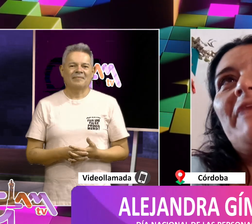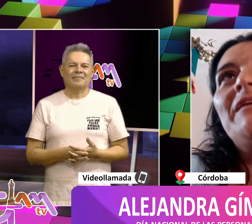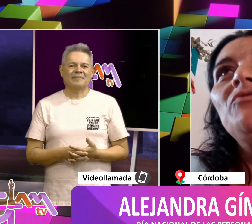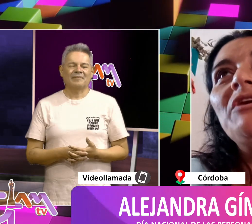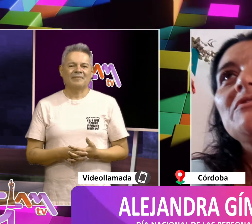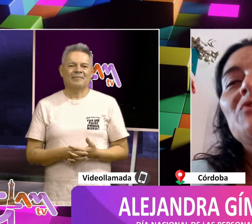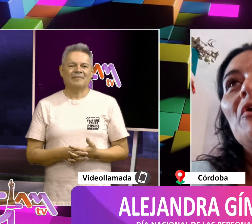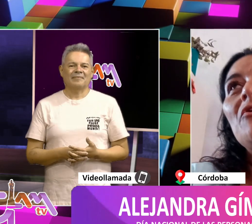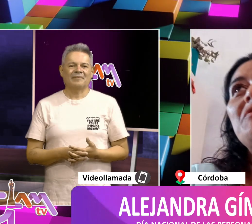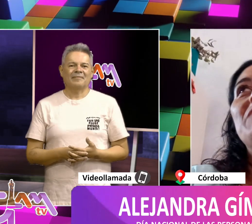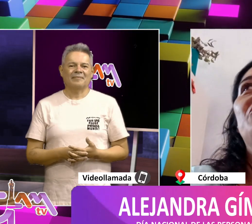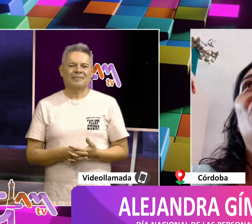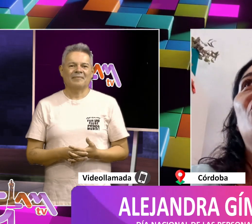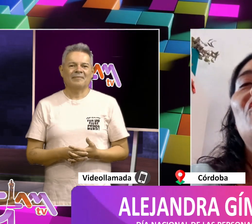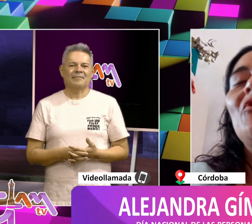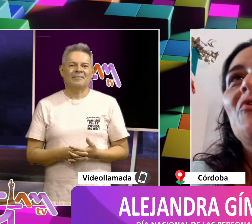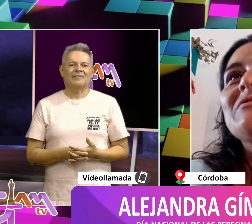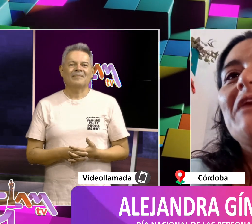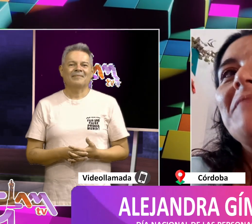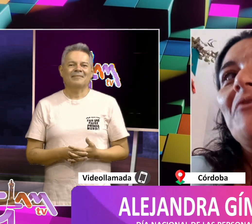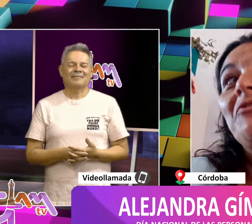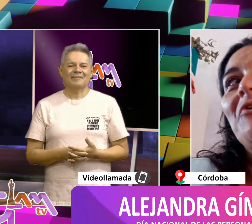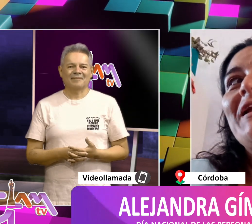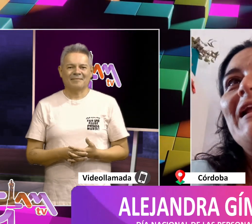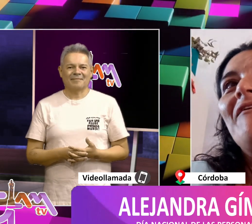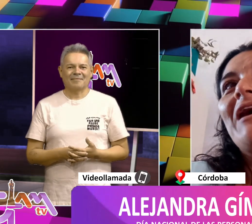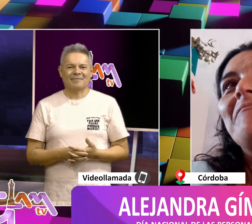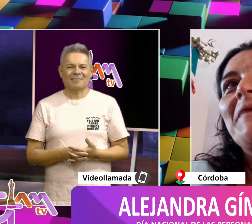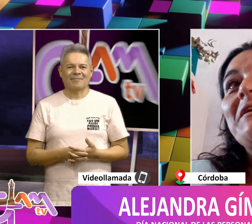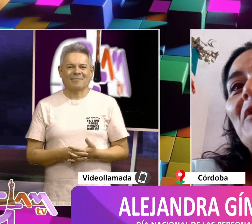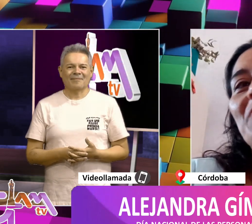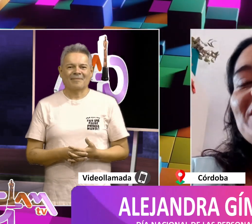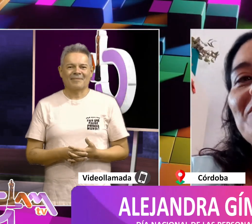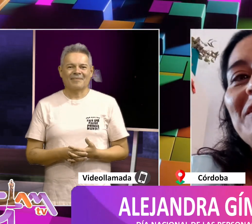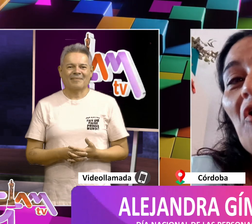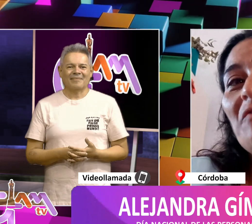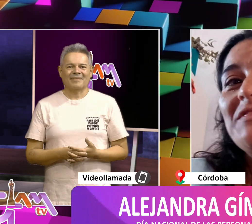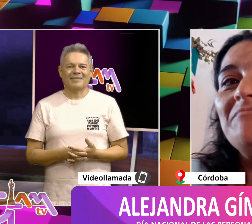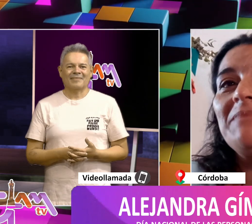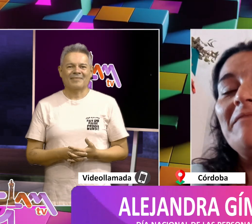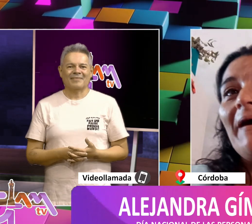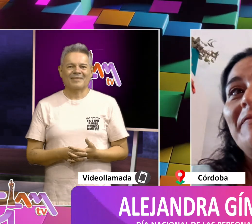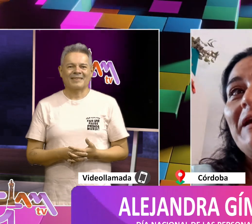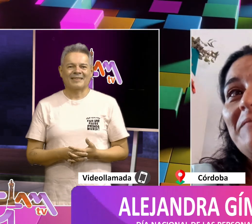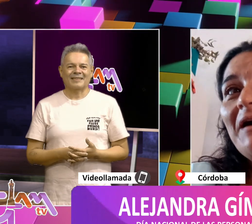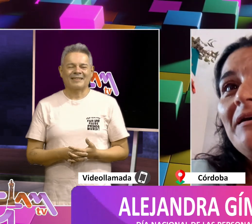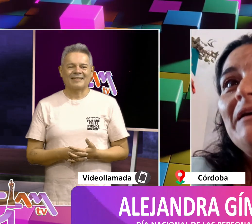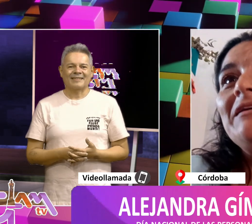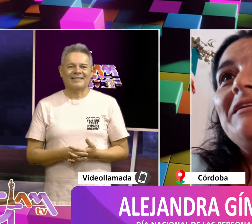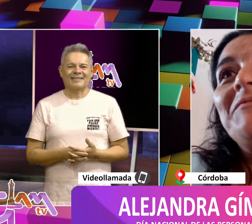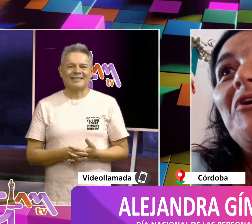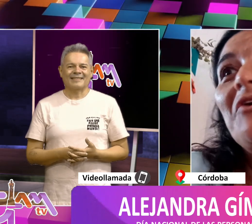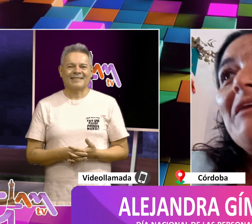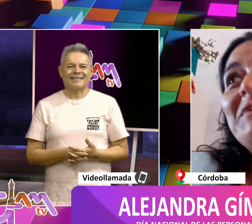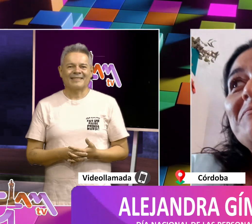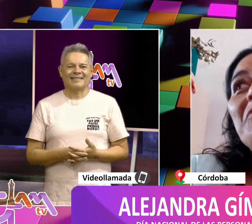yo teniendo un hijo sordo y me tocó cruzarme cuando era la campaña de vacunación de COVID en plena pandemia y